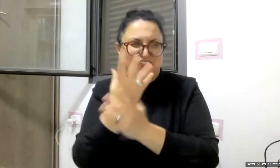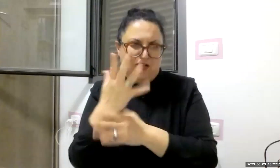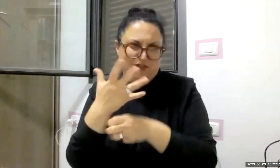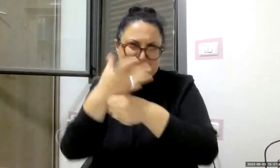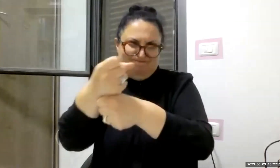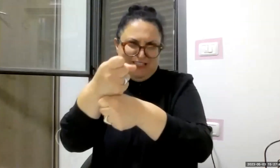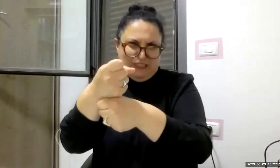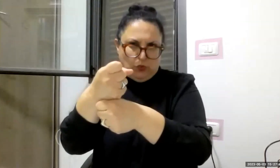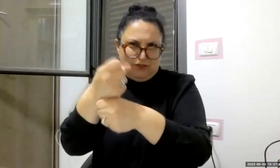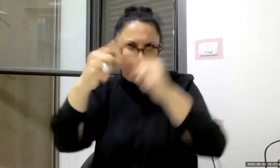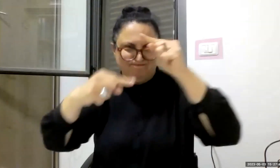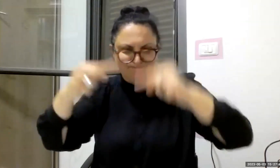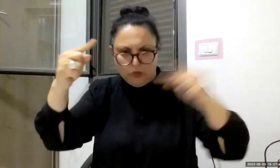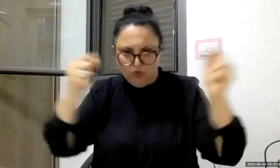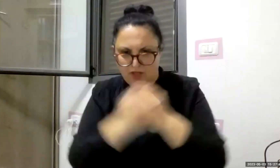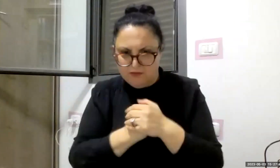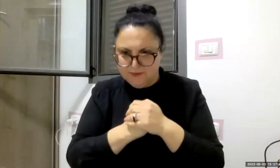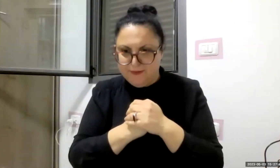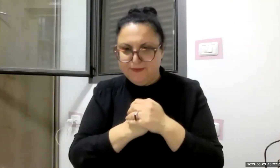ליצירת ייצוג מגוון